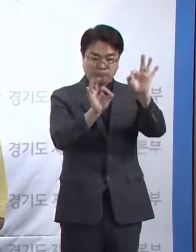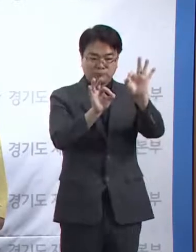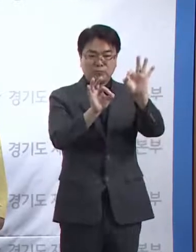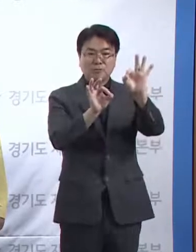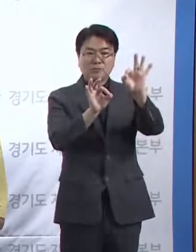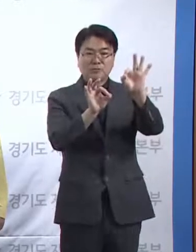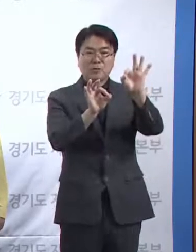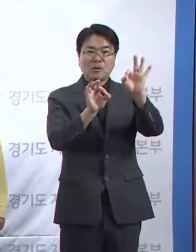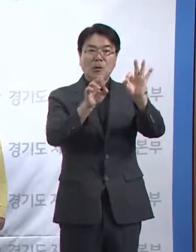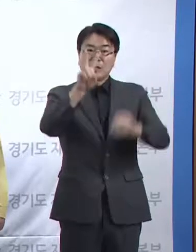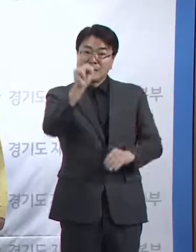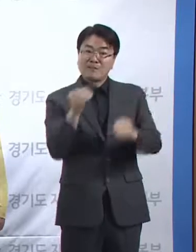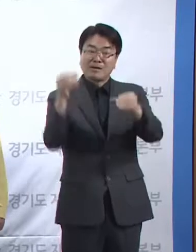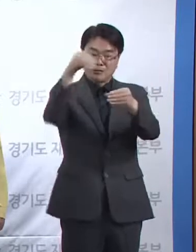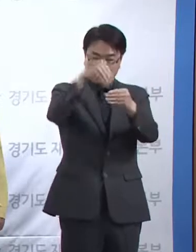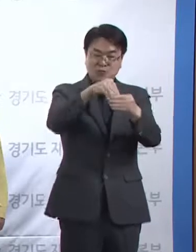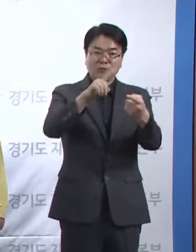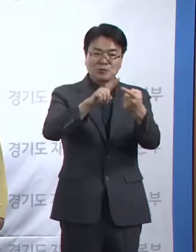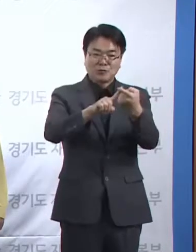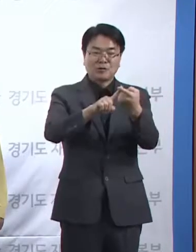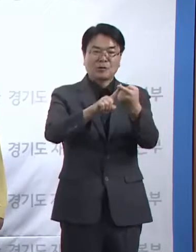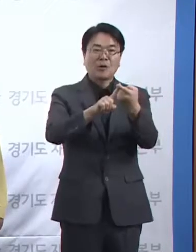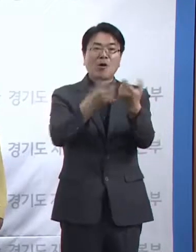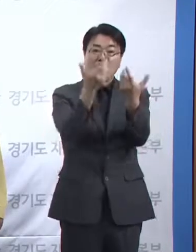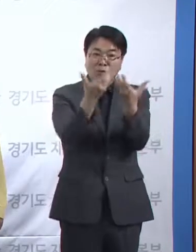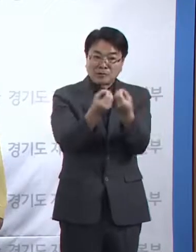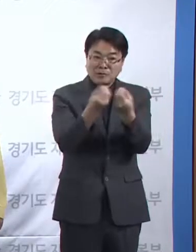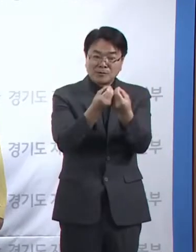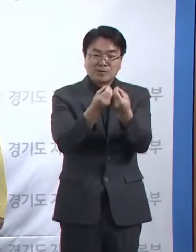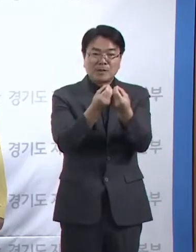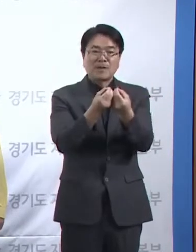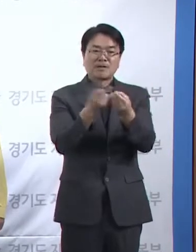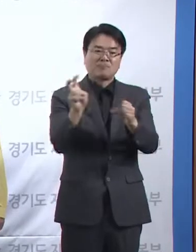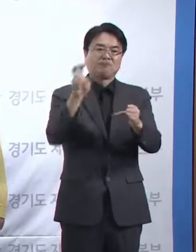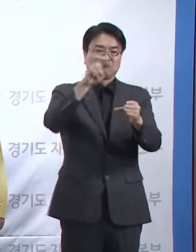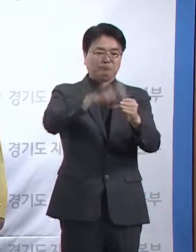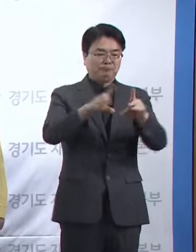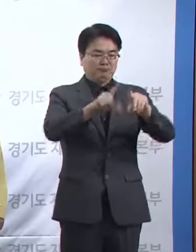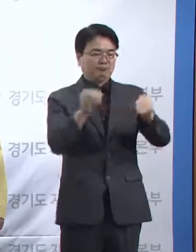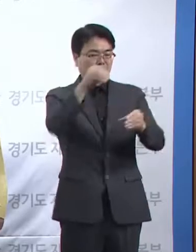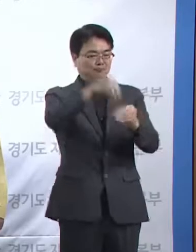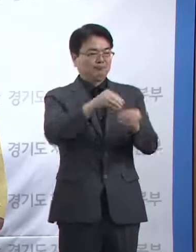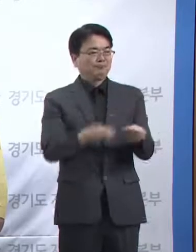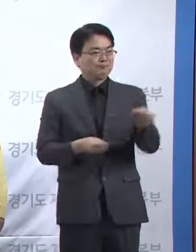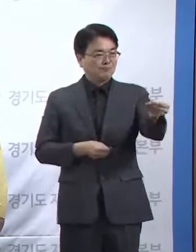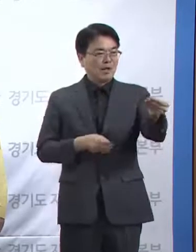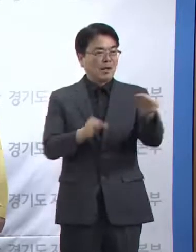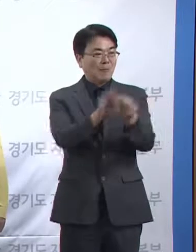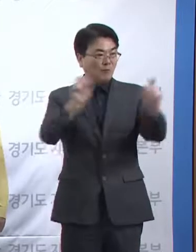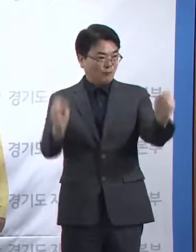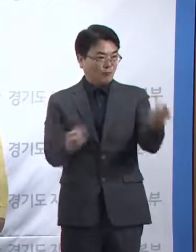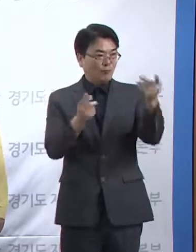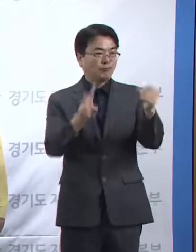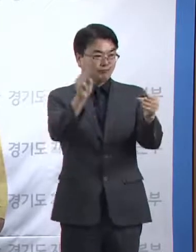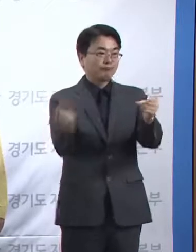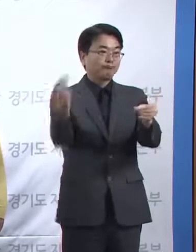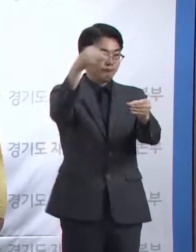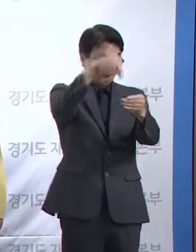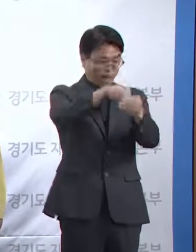종전처럼 충전을 할때 즉시 지급되지만 소비 지원 목적의 한정판